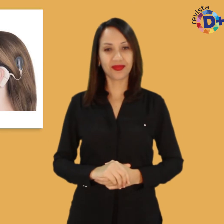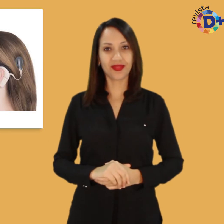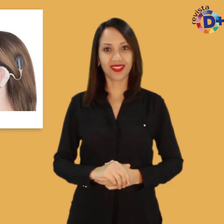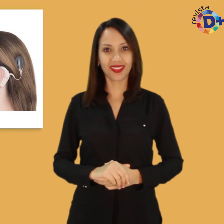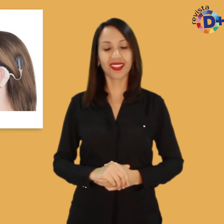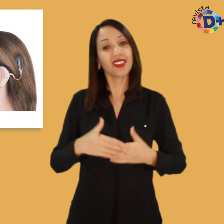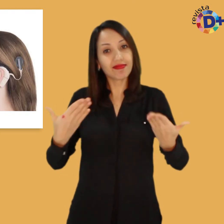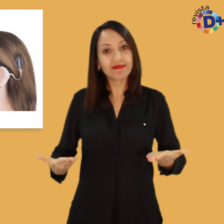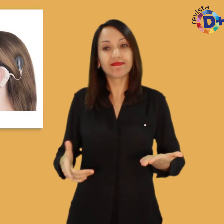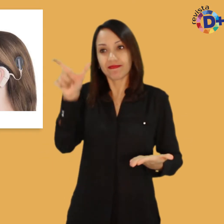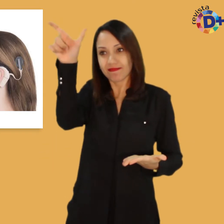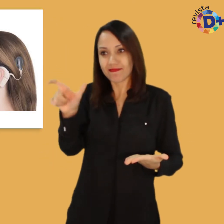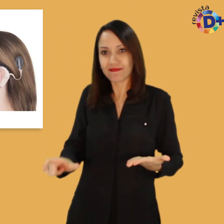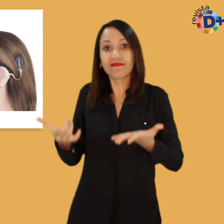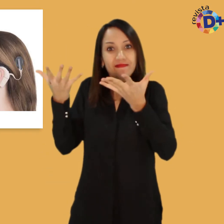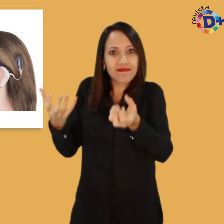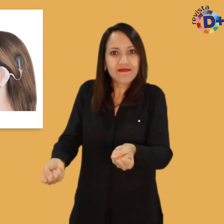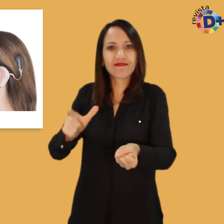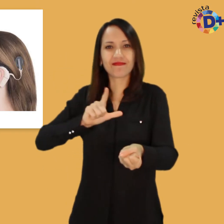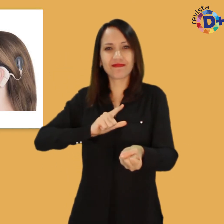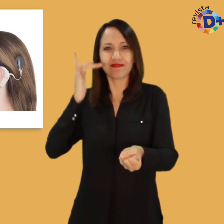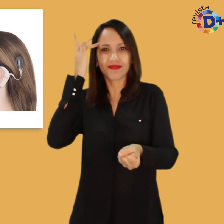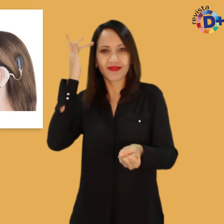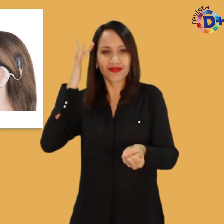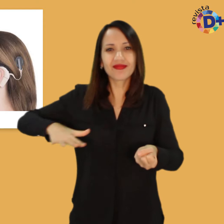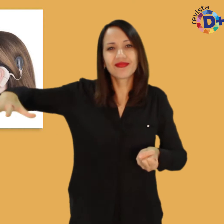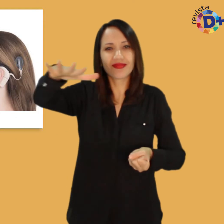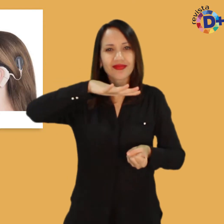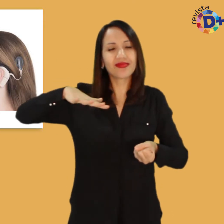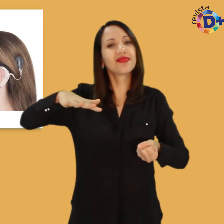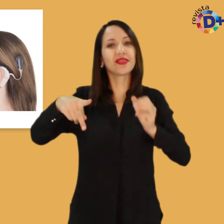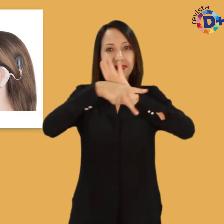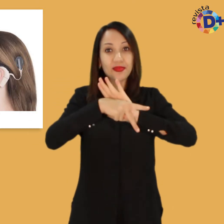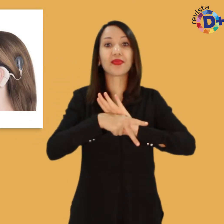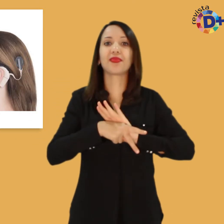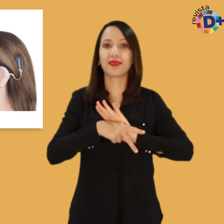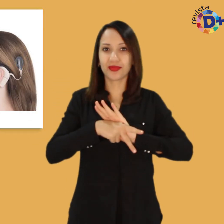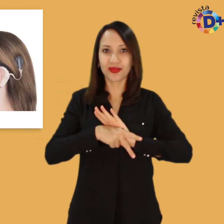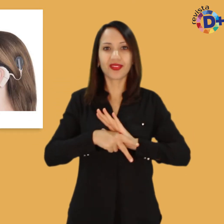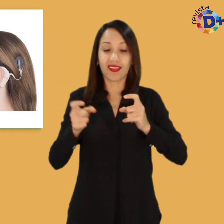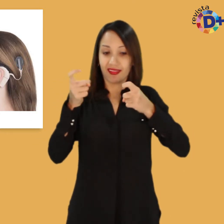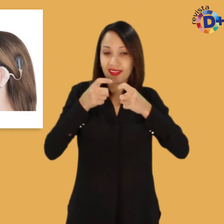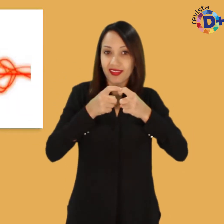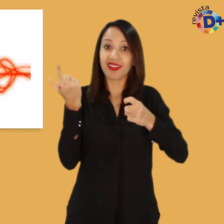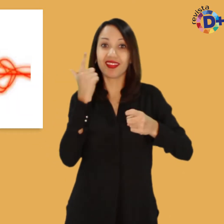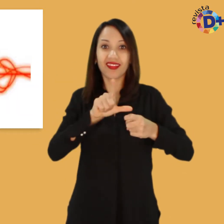Um indivíduo que é considerado hábil dentro do padrão esperado pela medicina é aquele que consegue captar